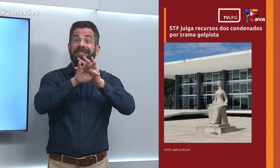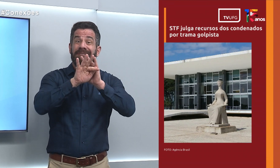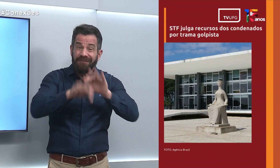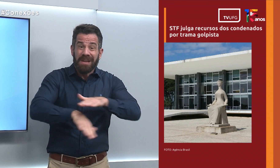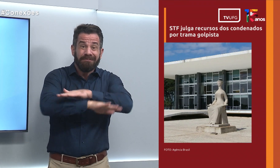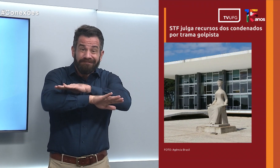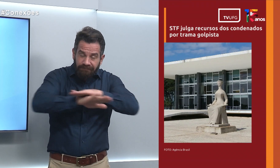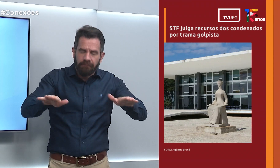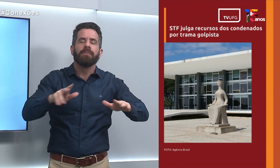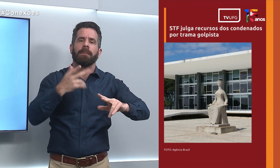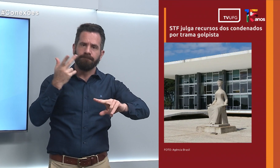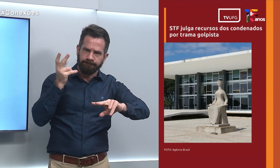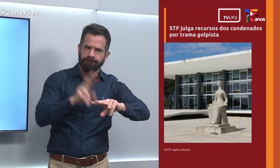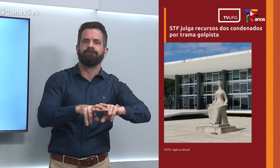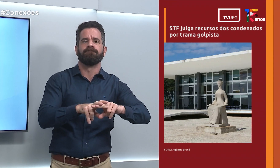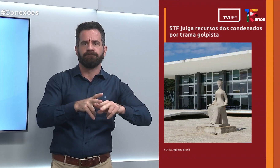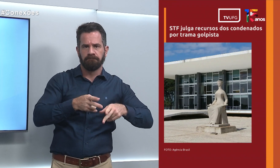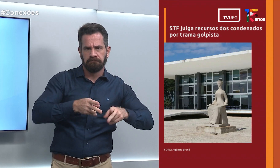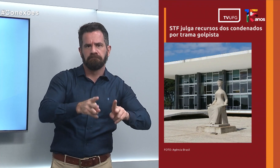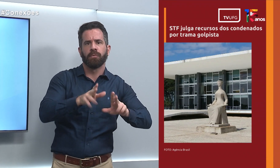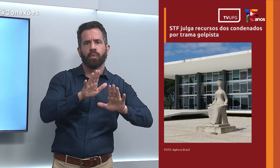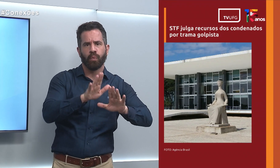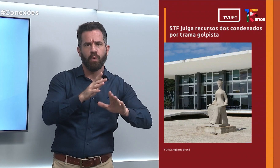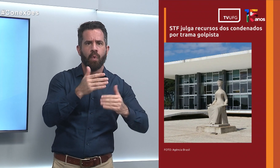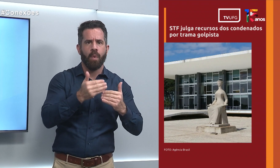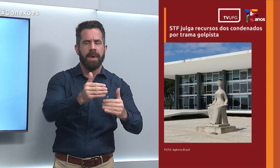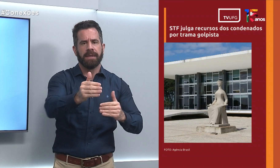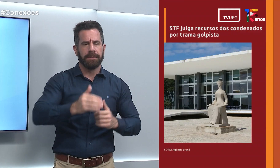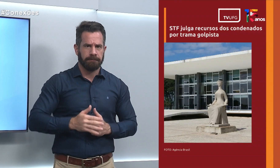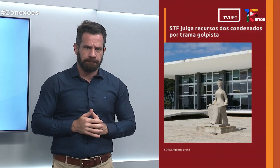recurso, o que ainda não tem data definida.